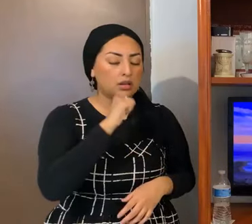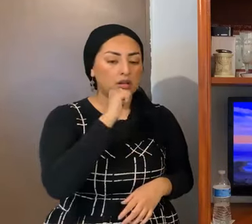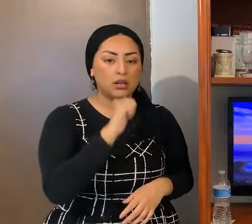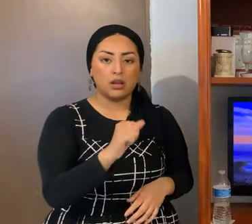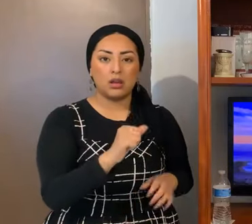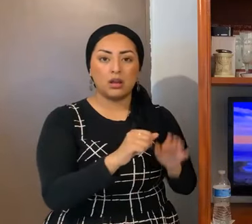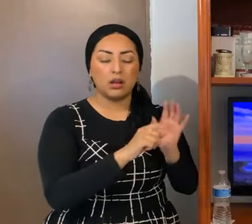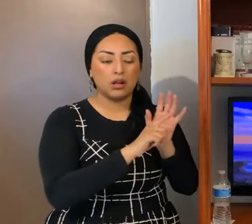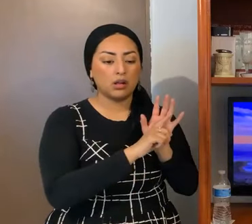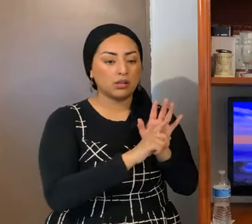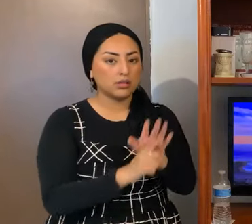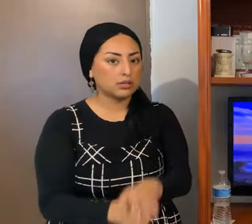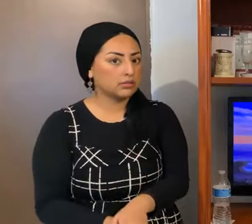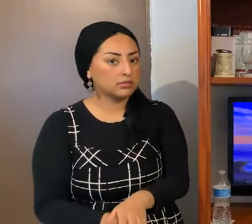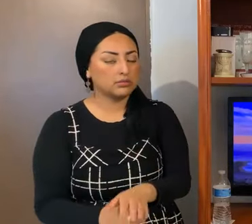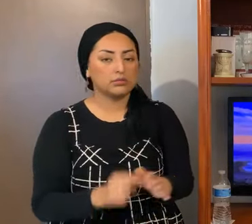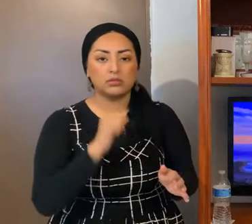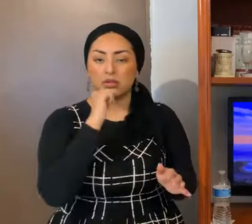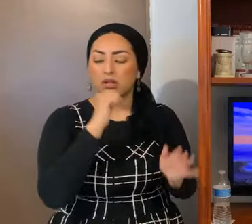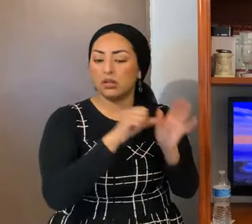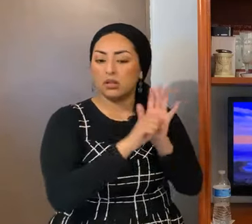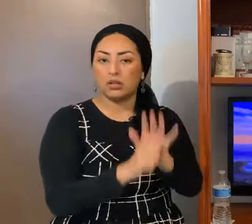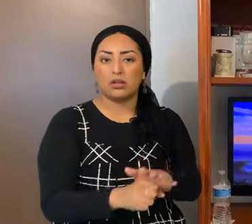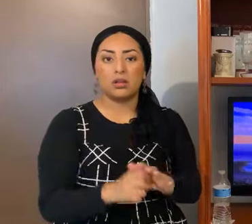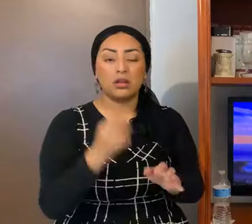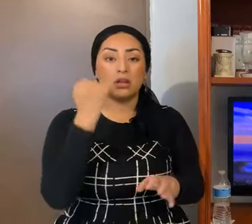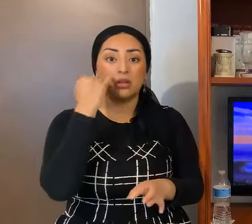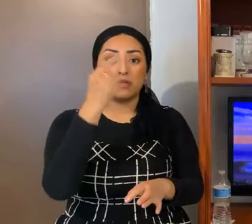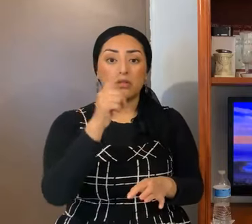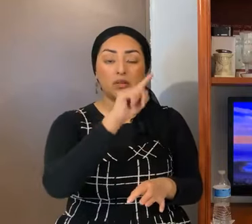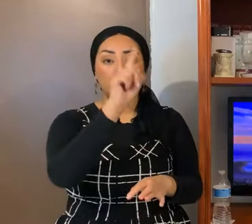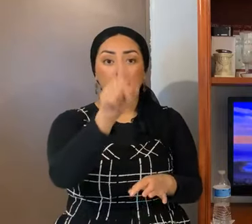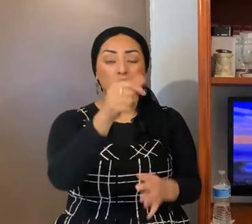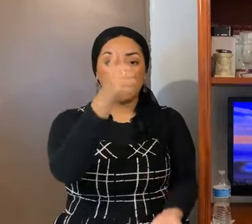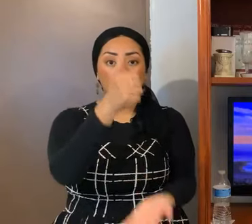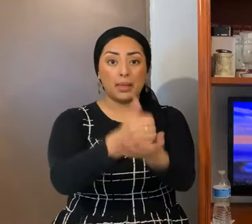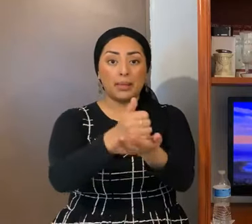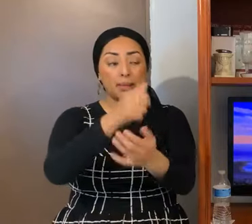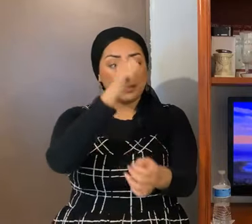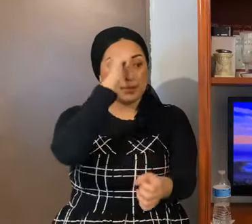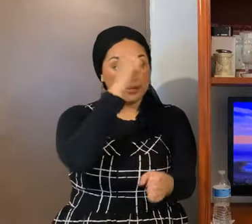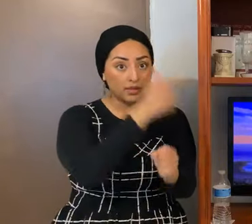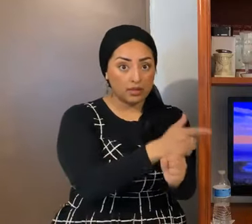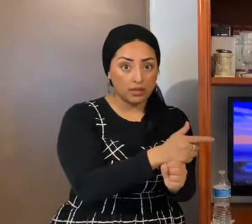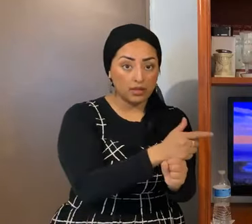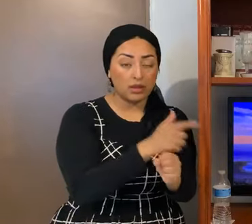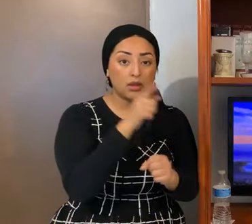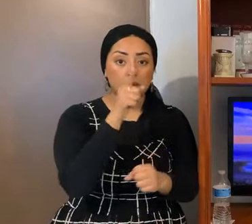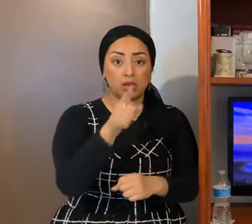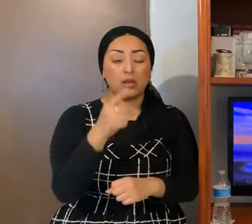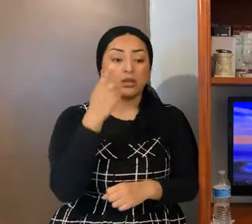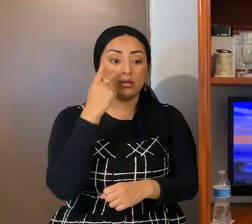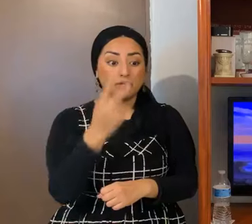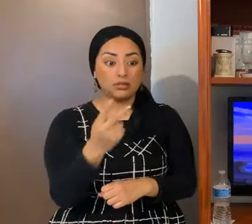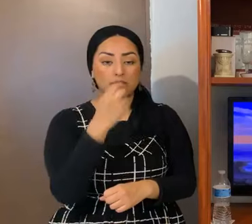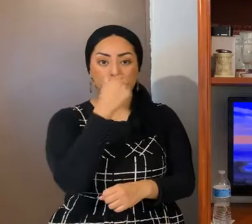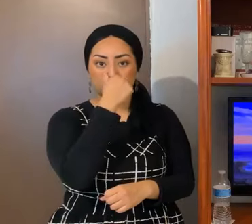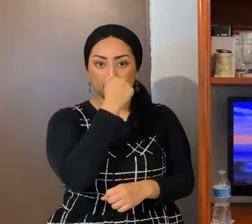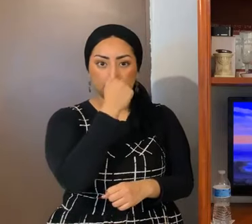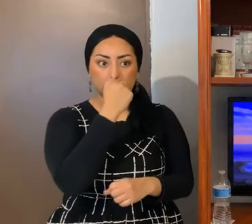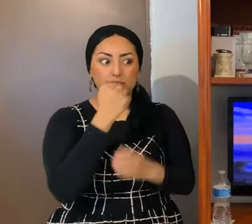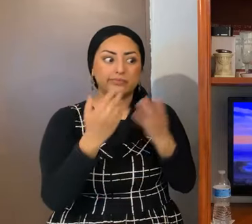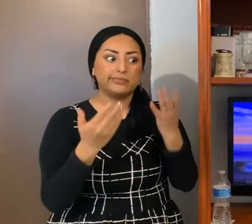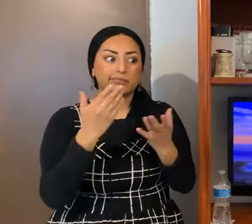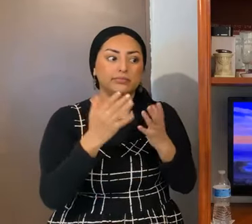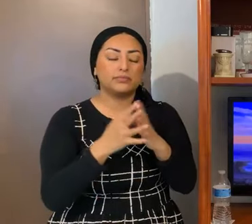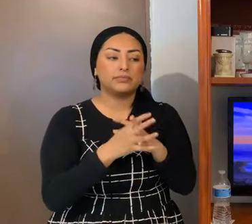oprimirnos, sin oprimirnos. Si a ti te pide ayuda un aj y ves que a lo mejor